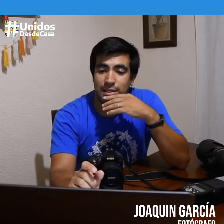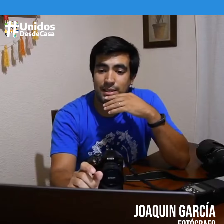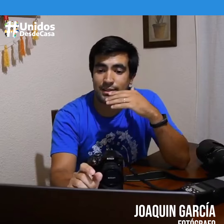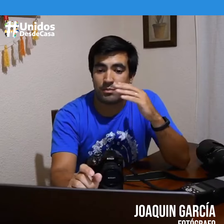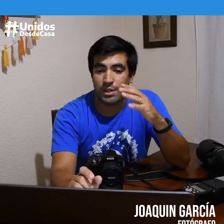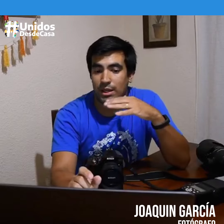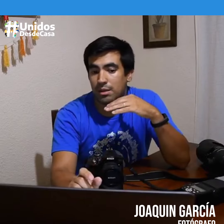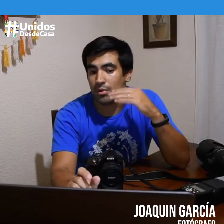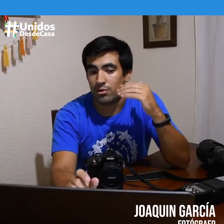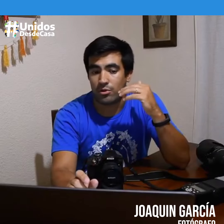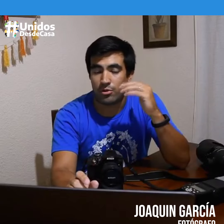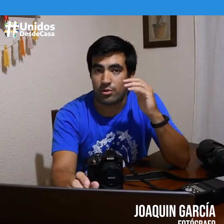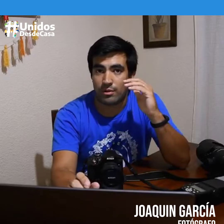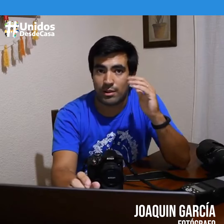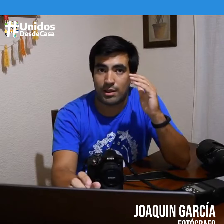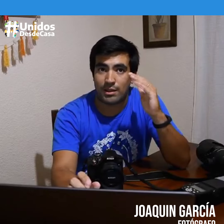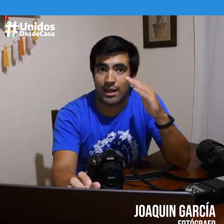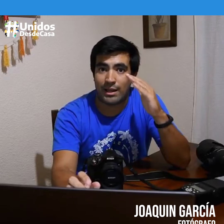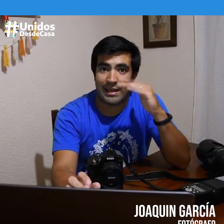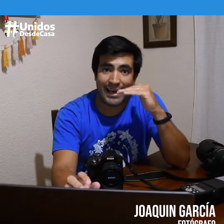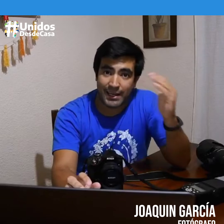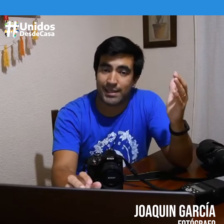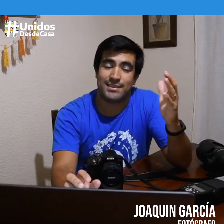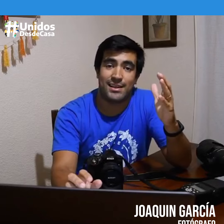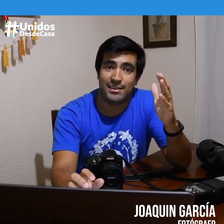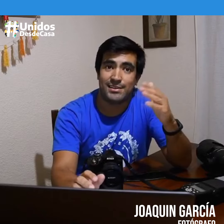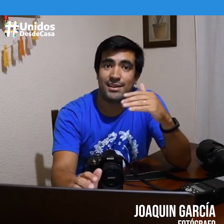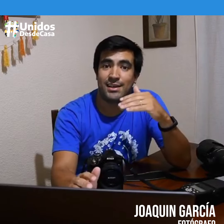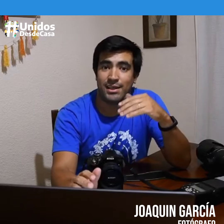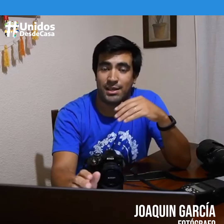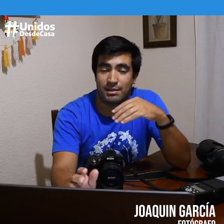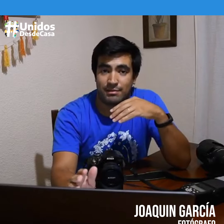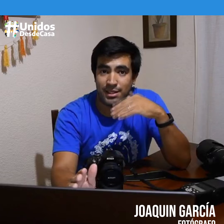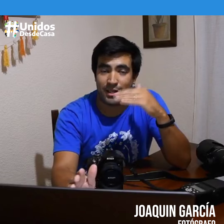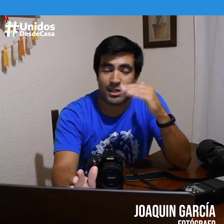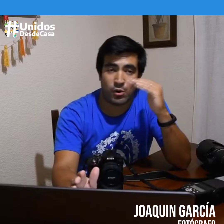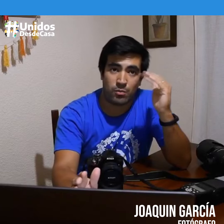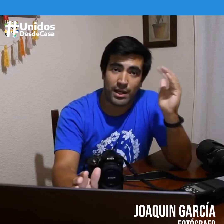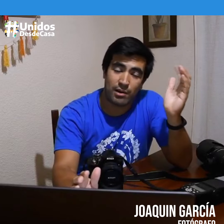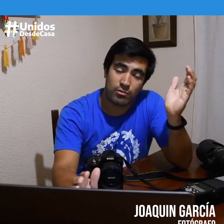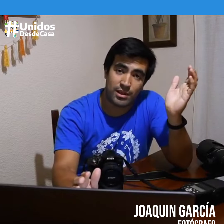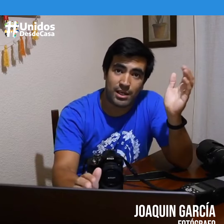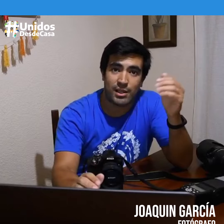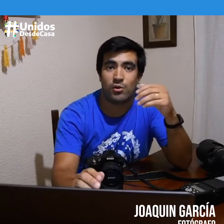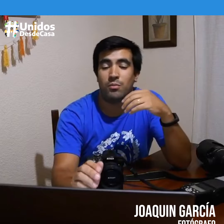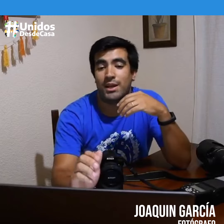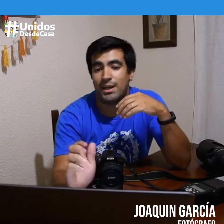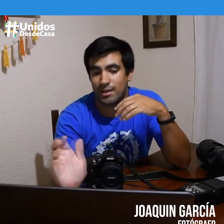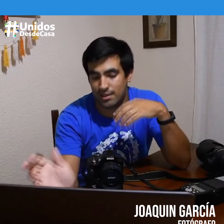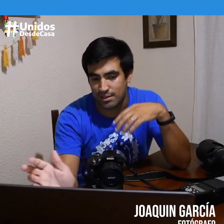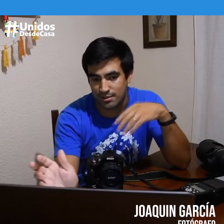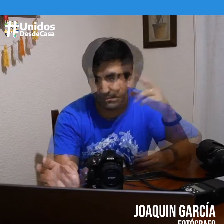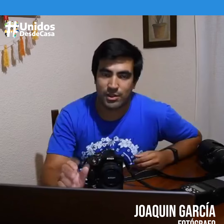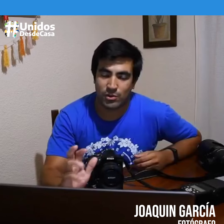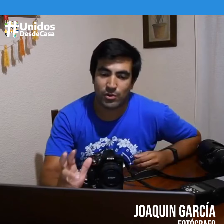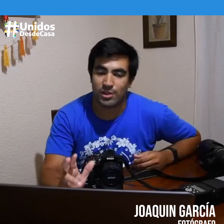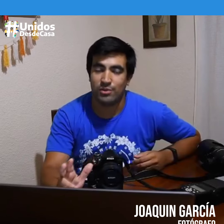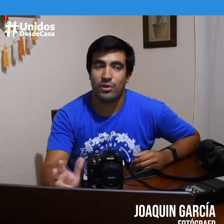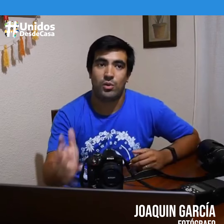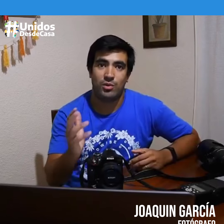siempre es mejor darle aire, se le dice, que tiene que estar o para la izquierda o para la derecha todo esto lo puedes